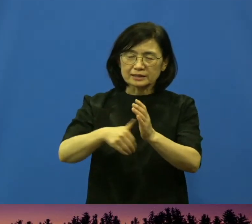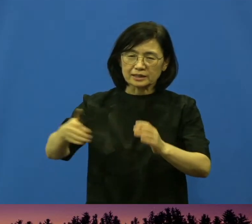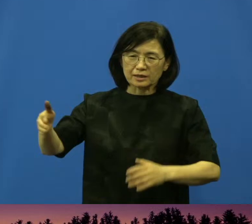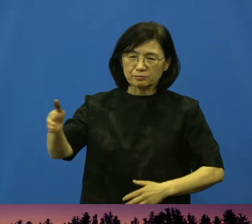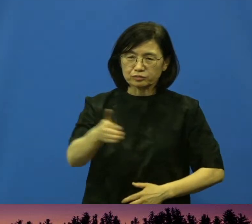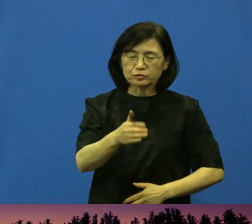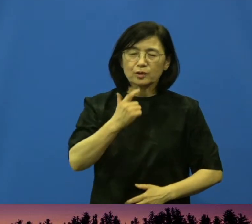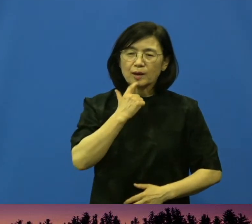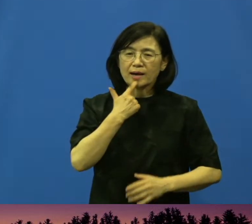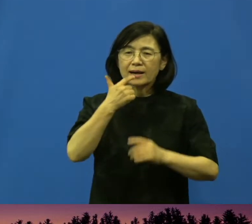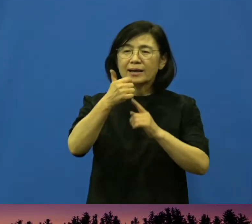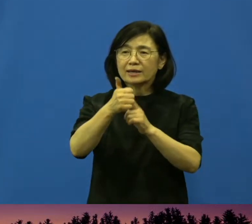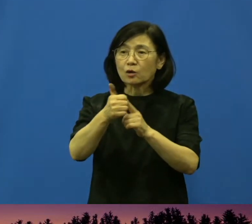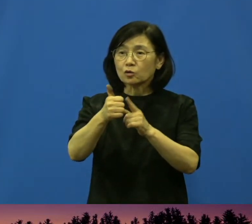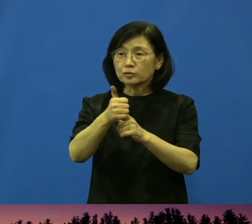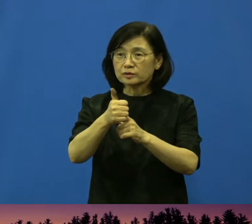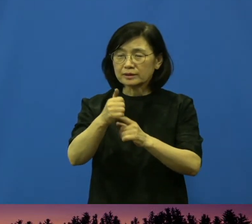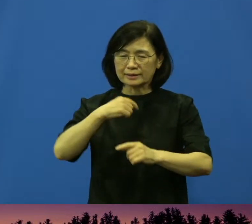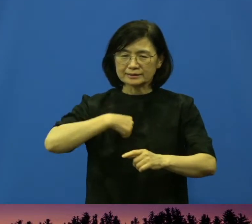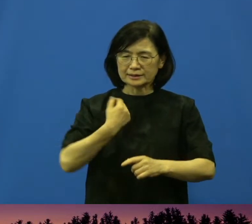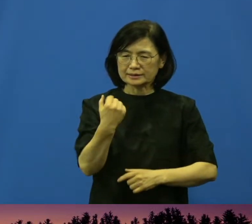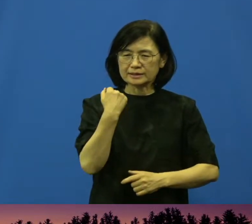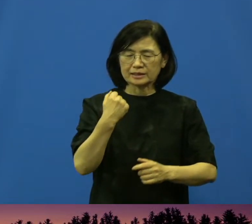의지하고 살 것인가, 말도 안 되는 거잖아요.